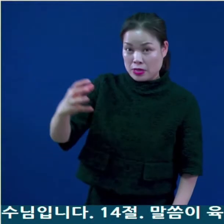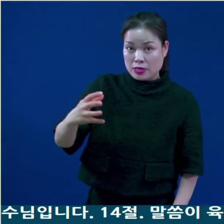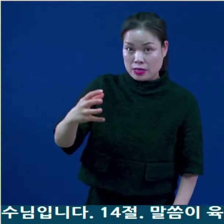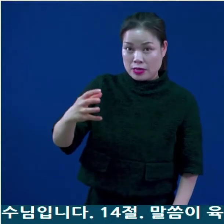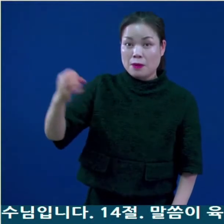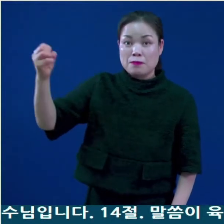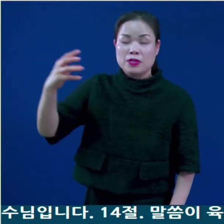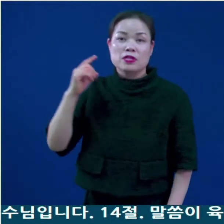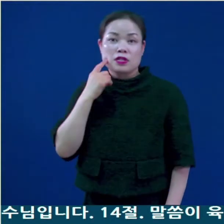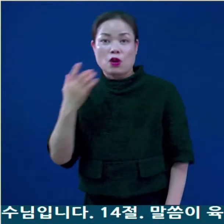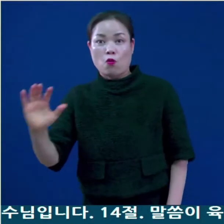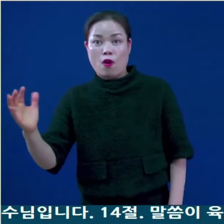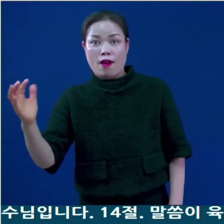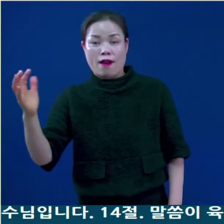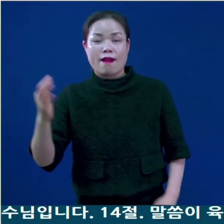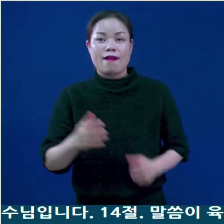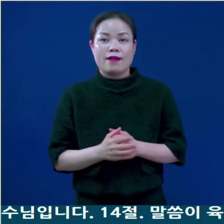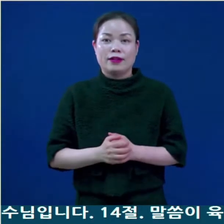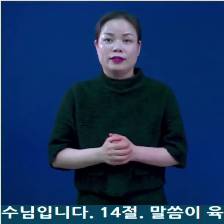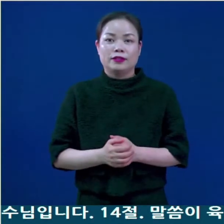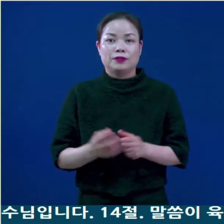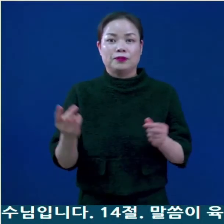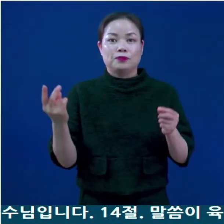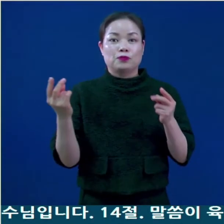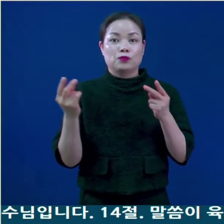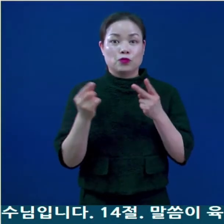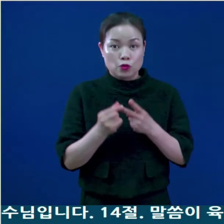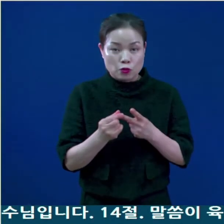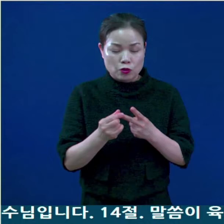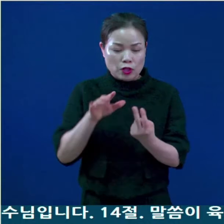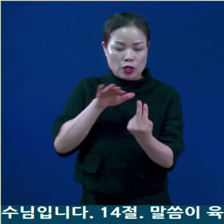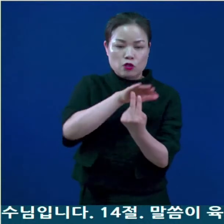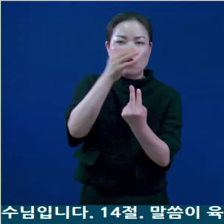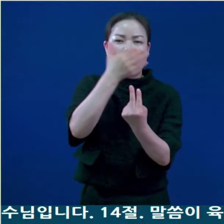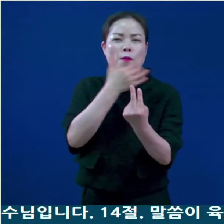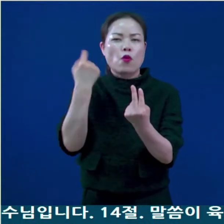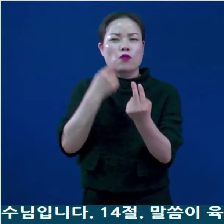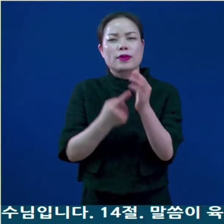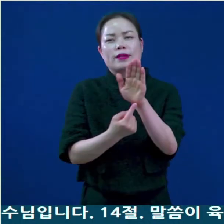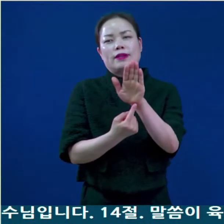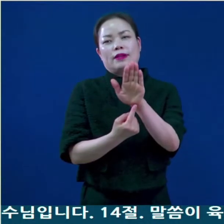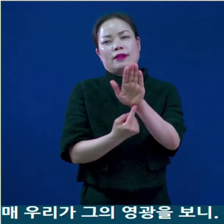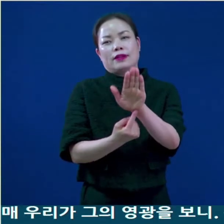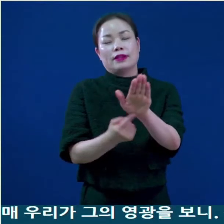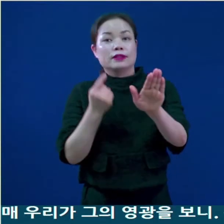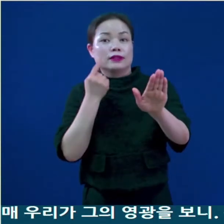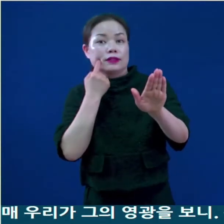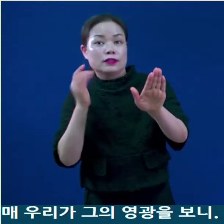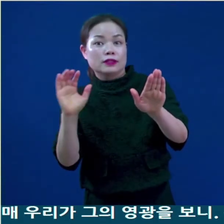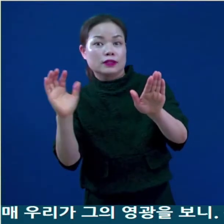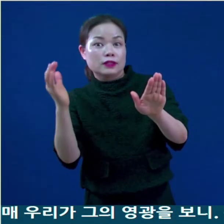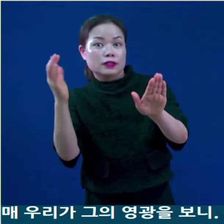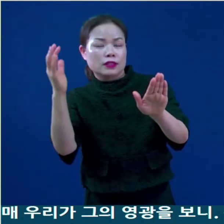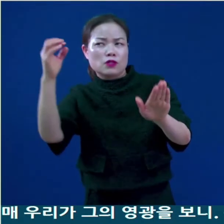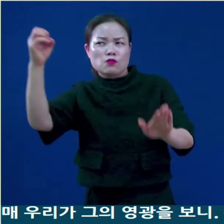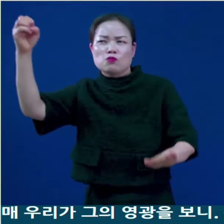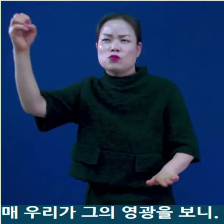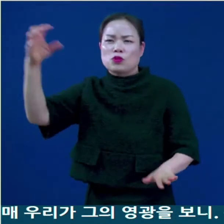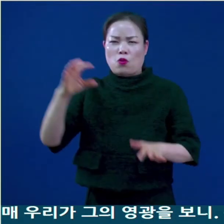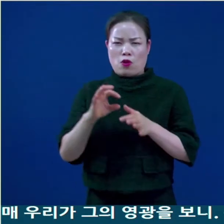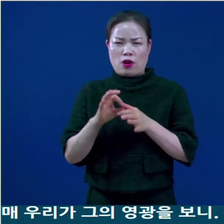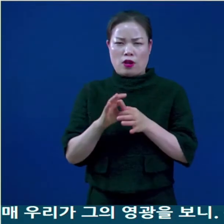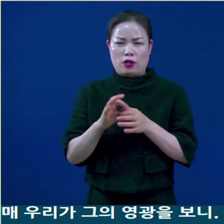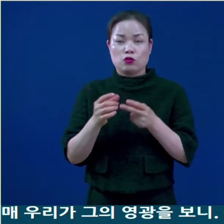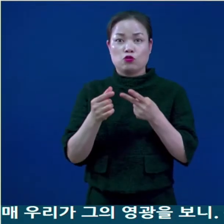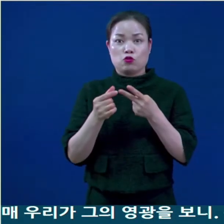가는 겁니다. 두 번째, 요한복음에 나타나는 영광은 빛과 관련이 있는데, 이제